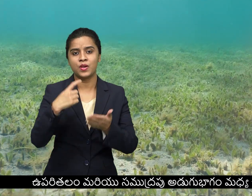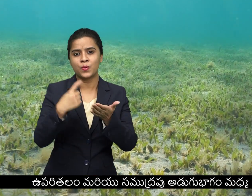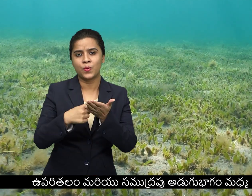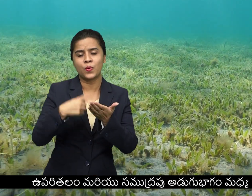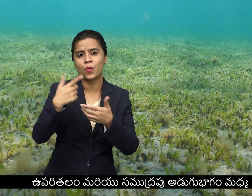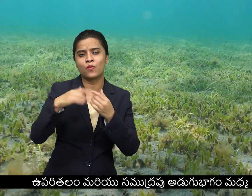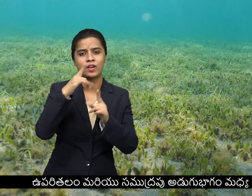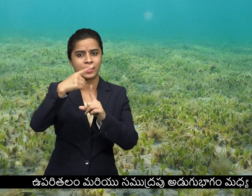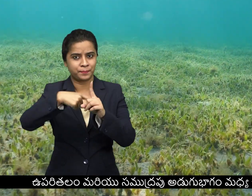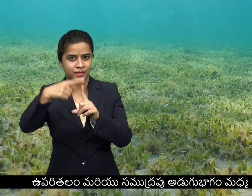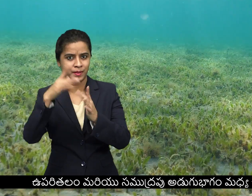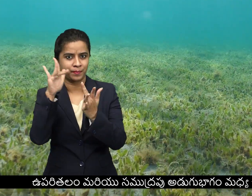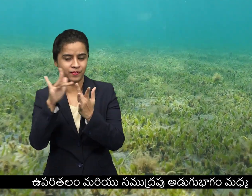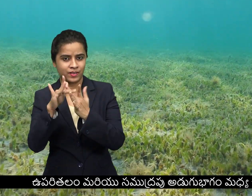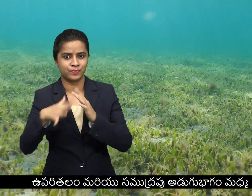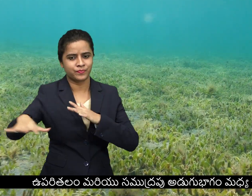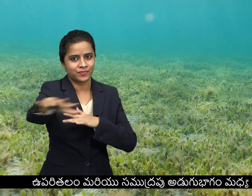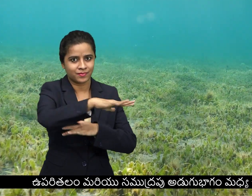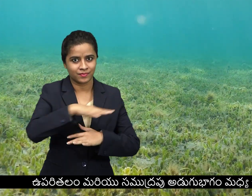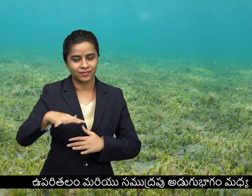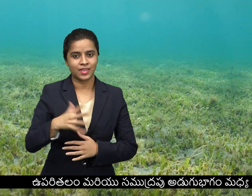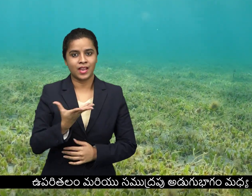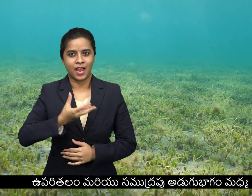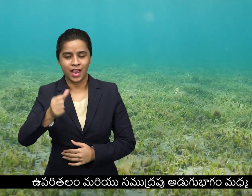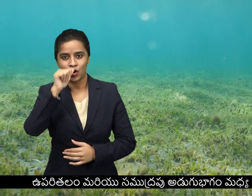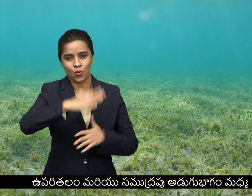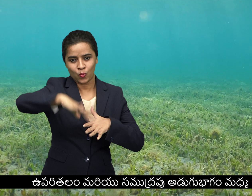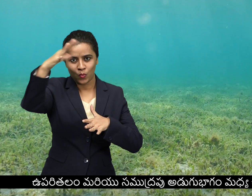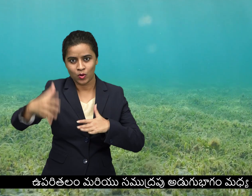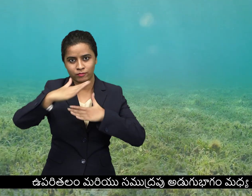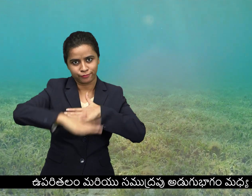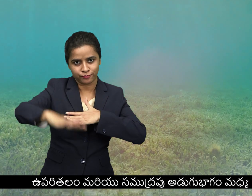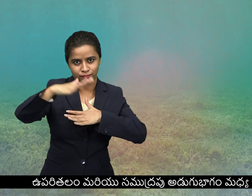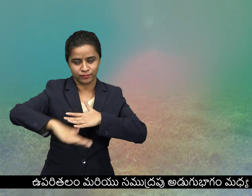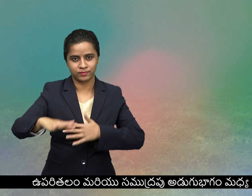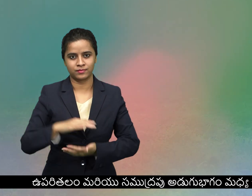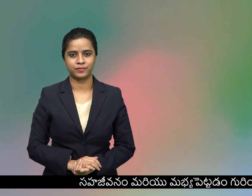ఉపరితలం మరియు సముద్రపు అడుగుభాగం మధ్య ఉష్ణోగ్రత పాత్ర,